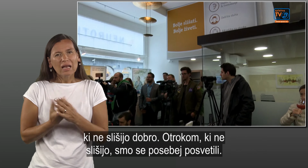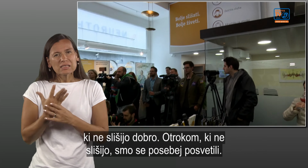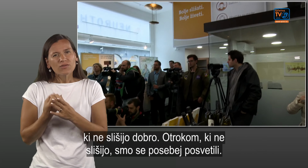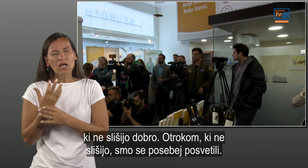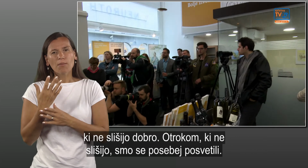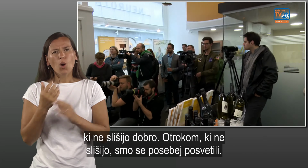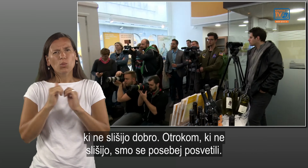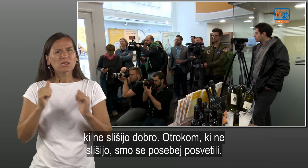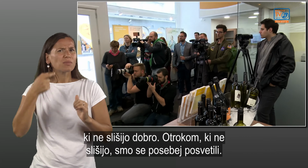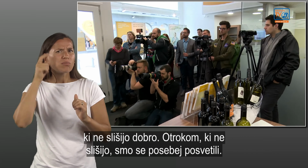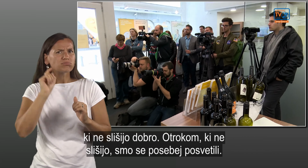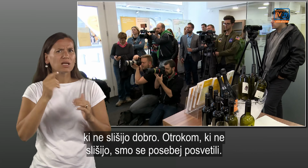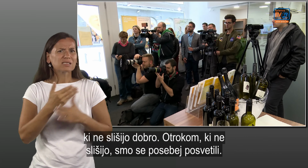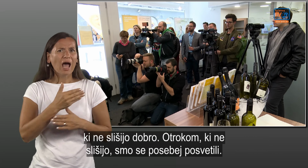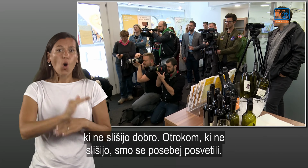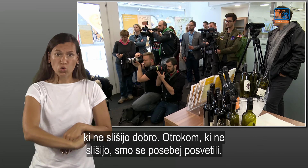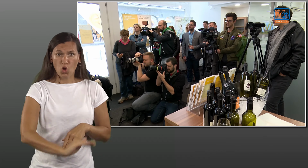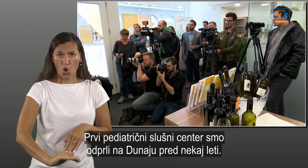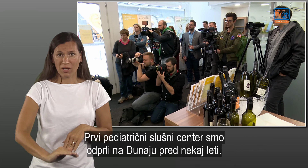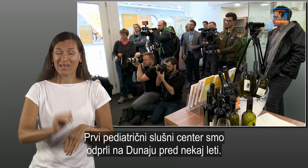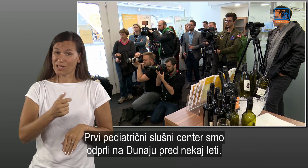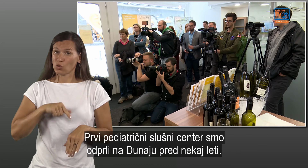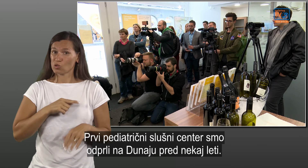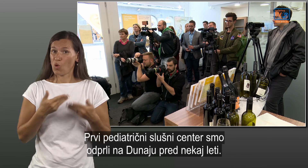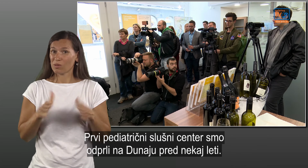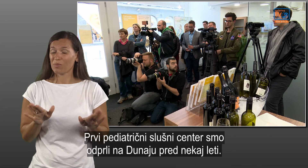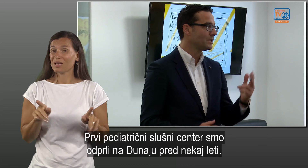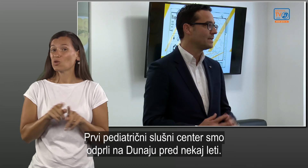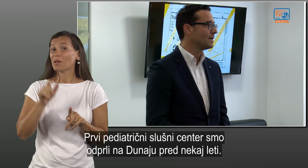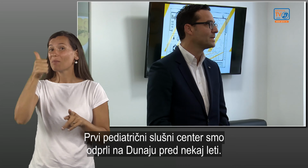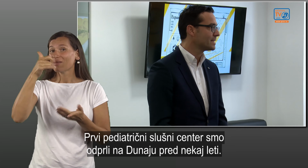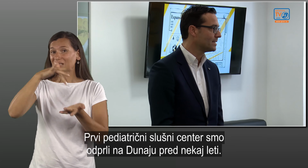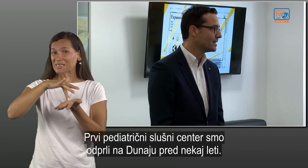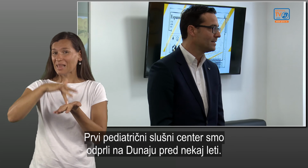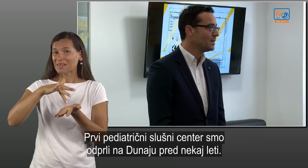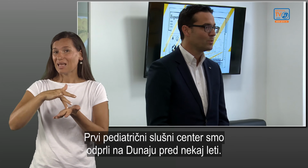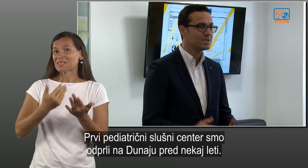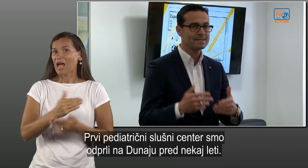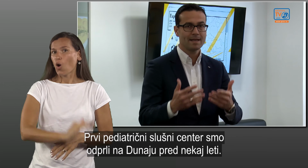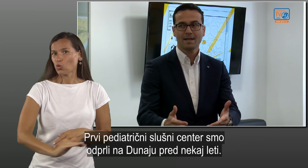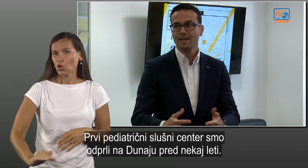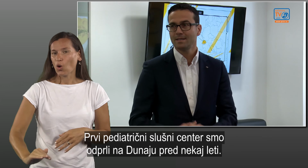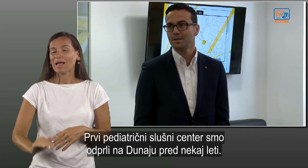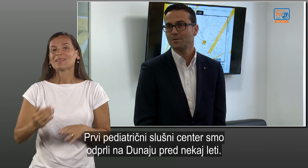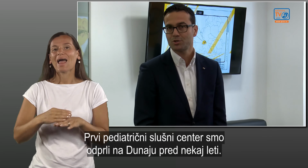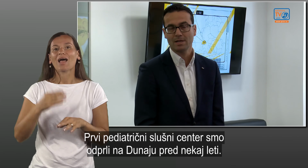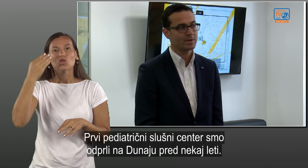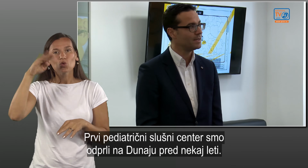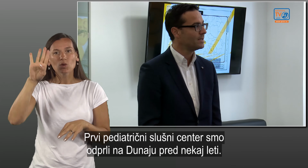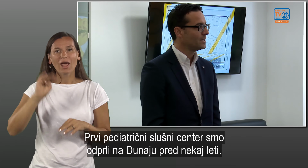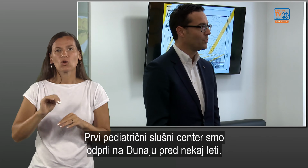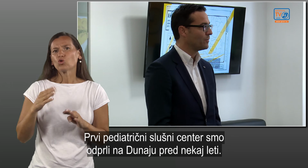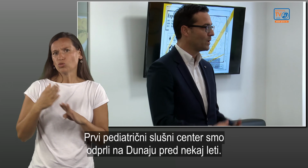hearing centers to the children. So that's why we opened the first hearing aid center, pediatric center